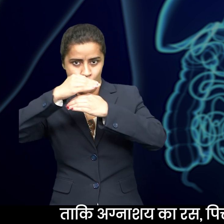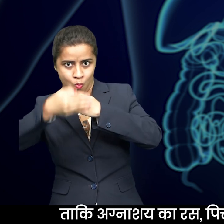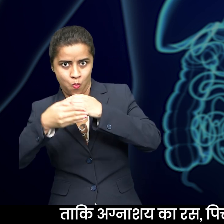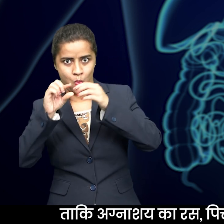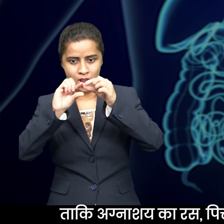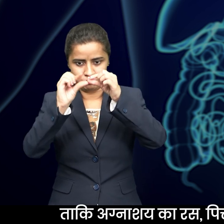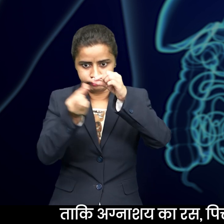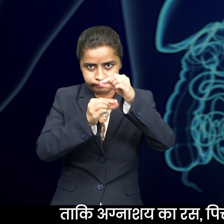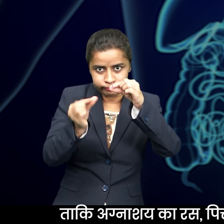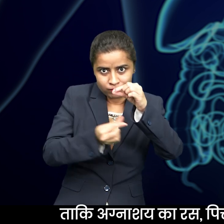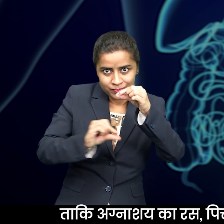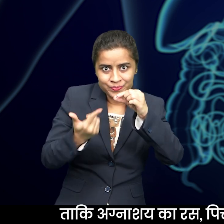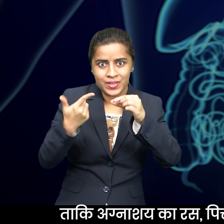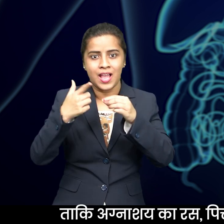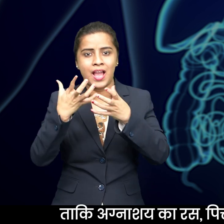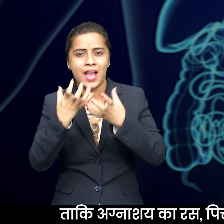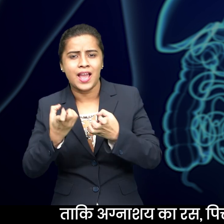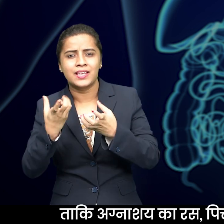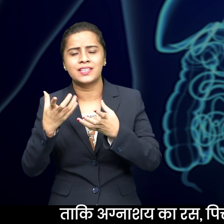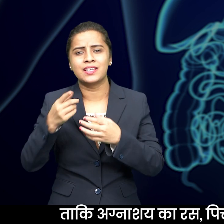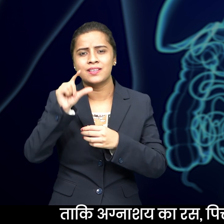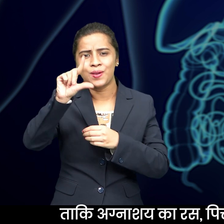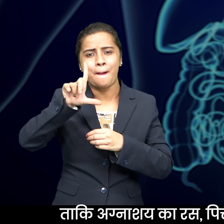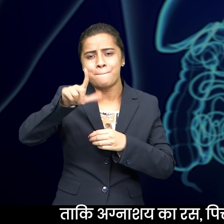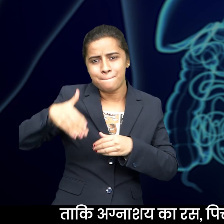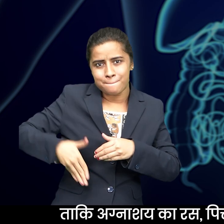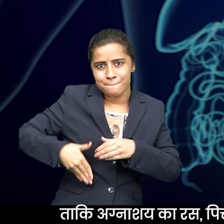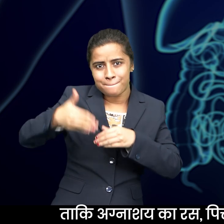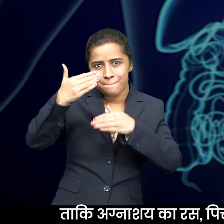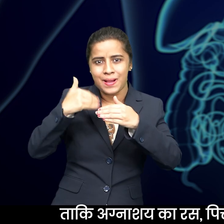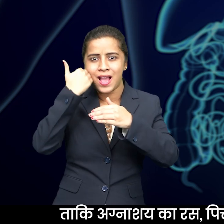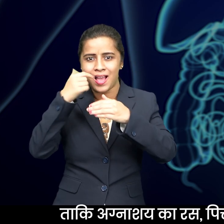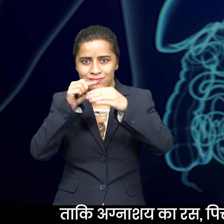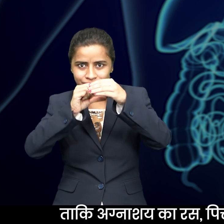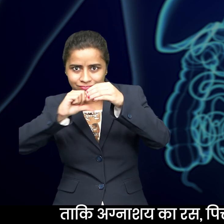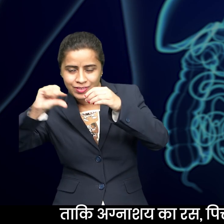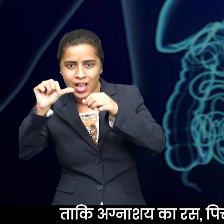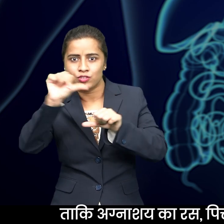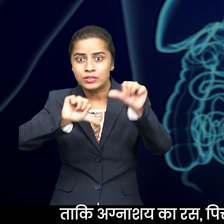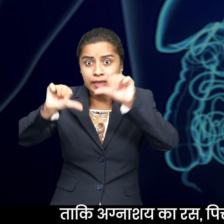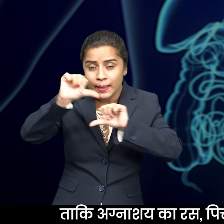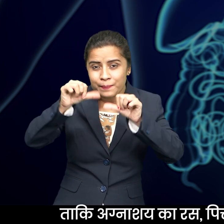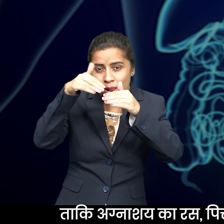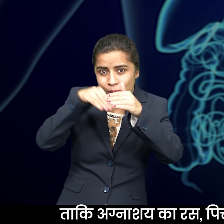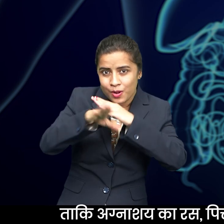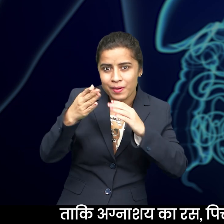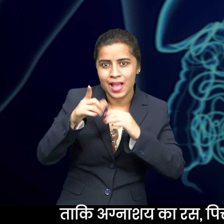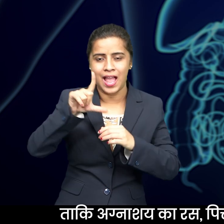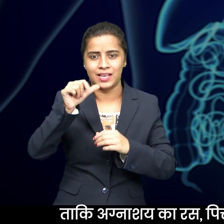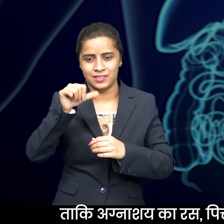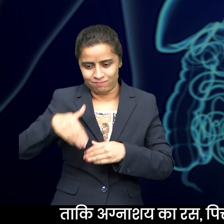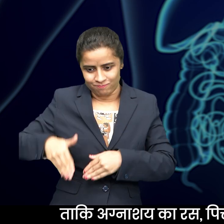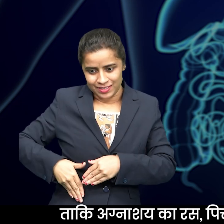हैं ताकि अग्न्याशय का रस, पित्त रस और रसीला आंत्र का